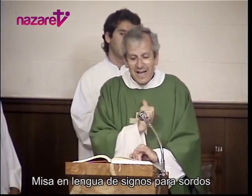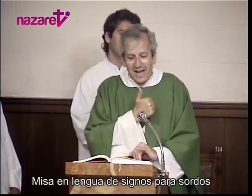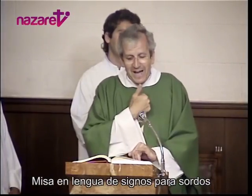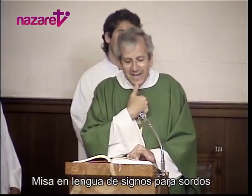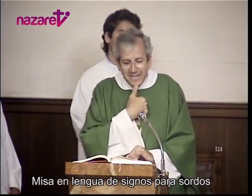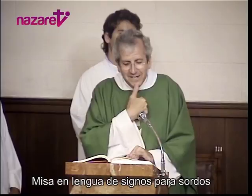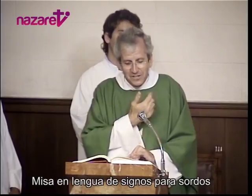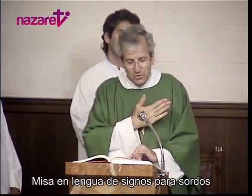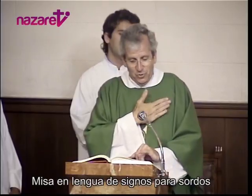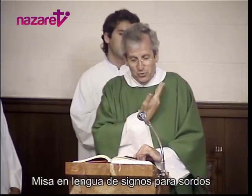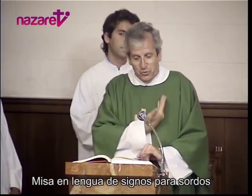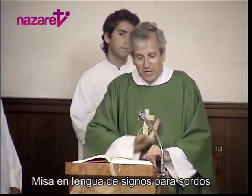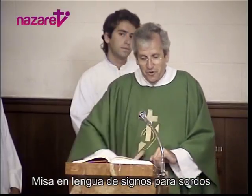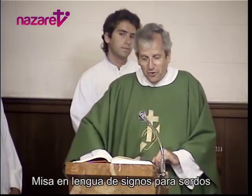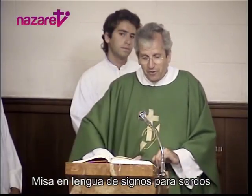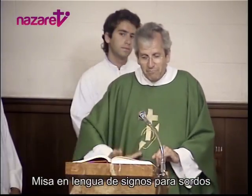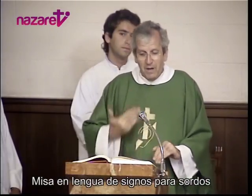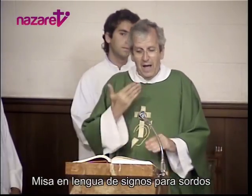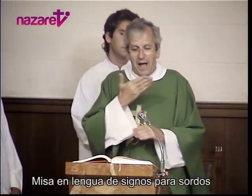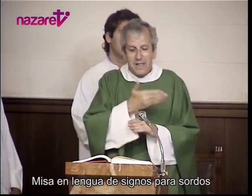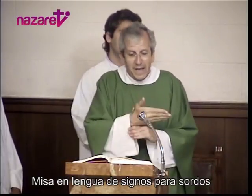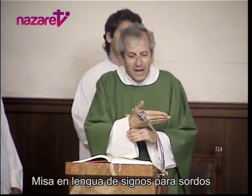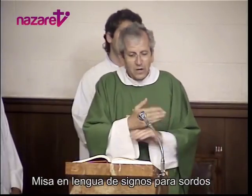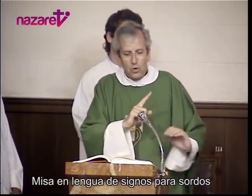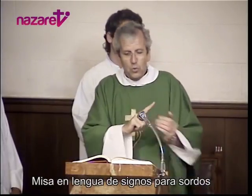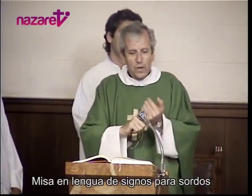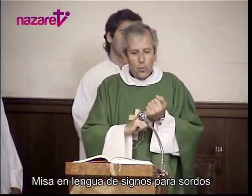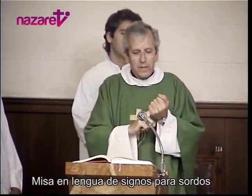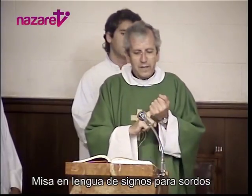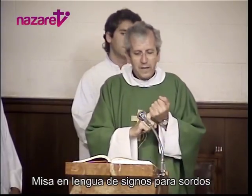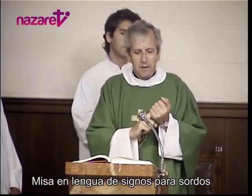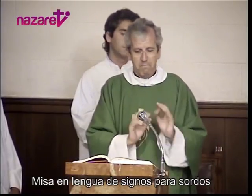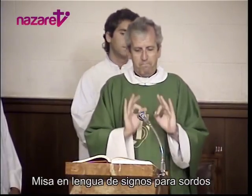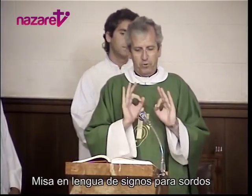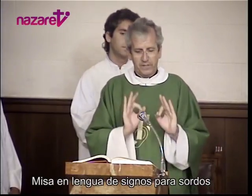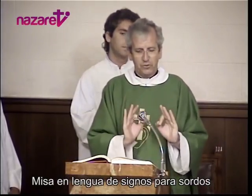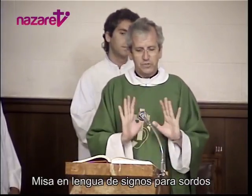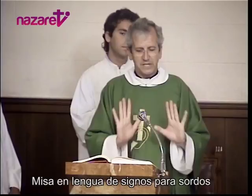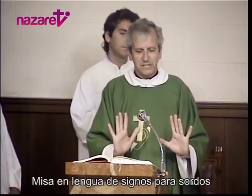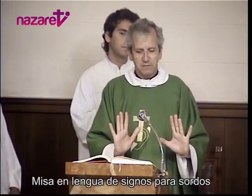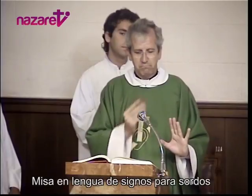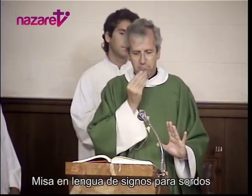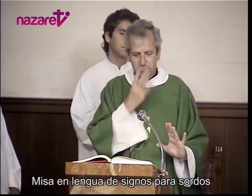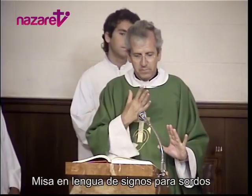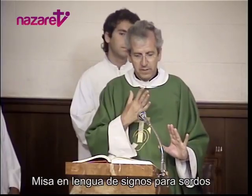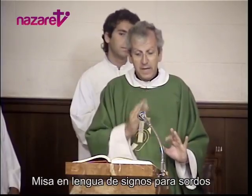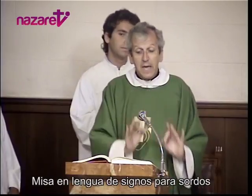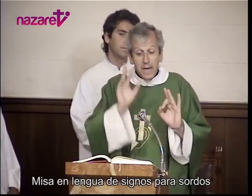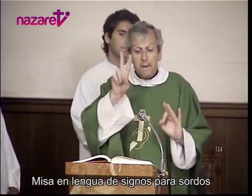a quien su Señor, al llegar, lo encuentre portándose así. En verdad